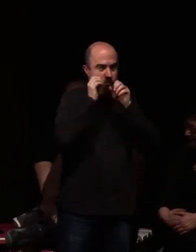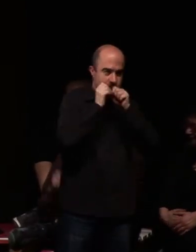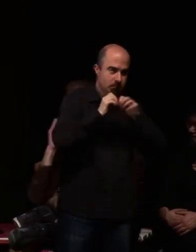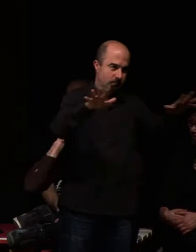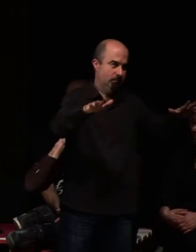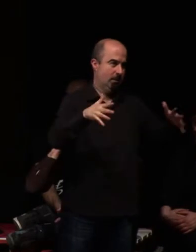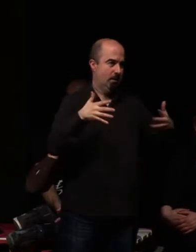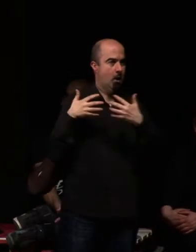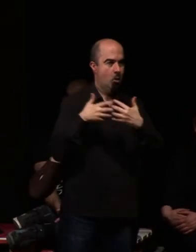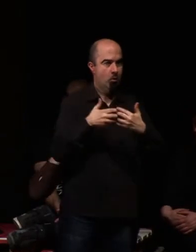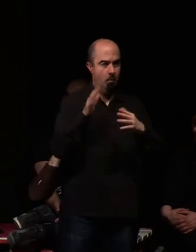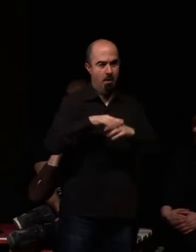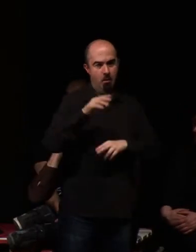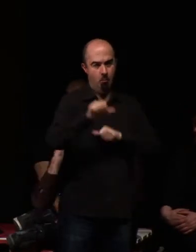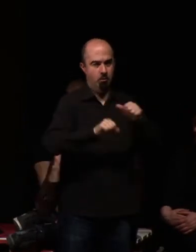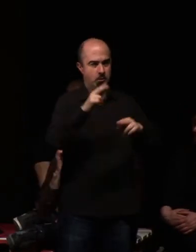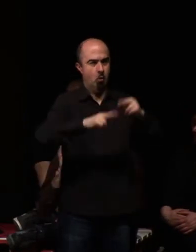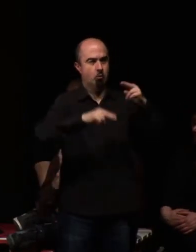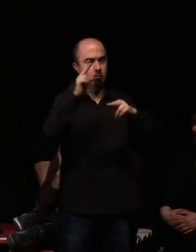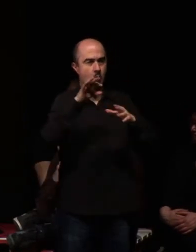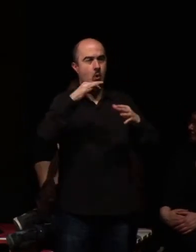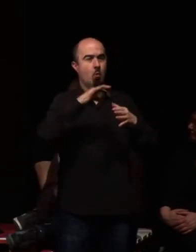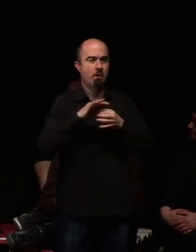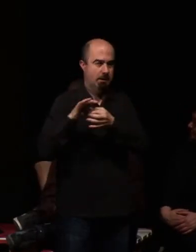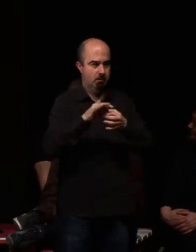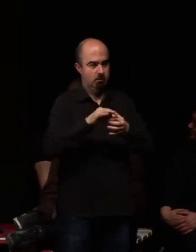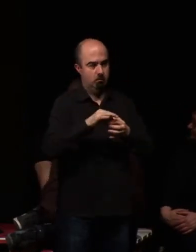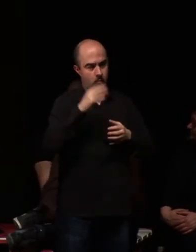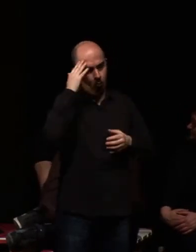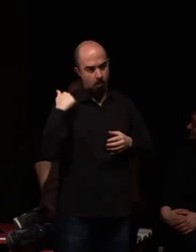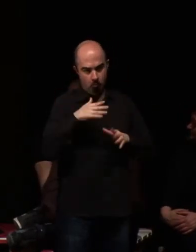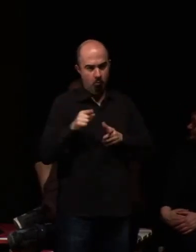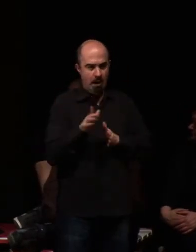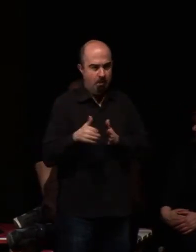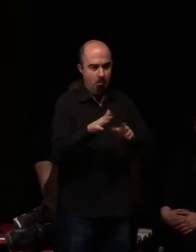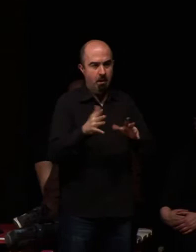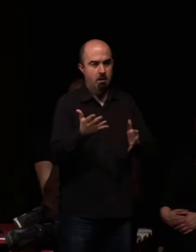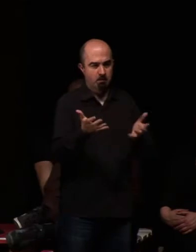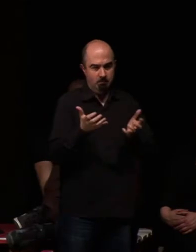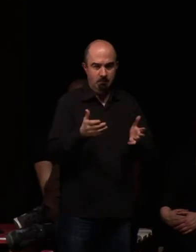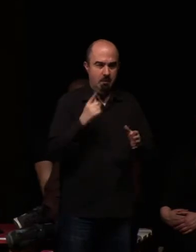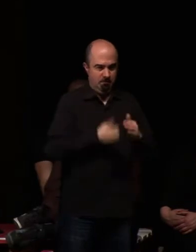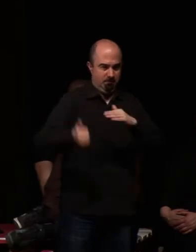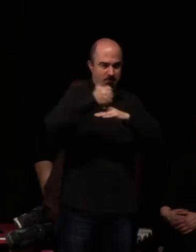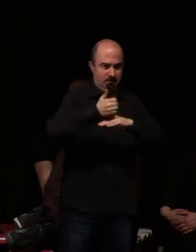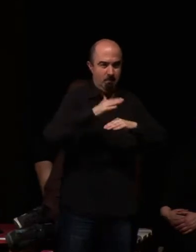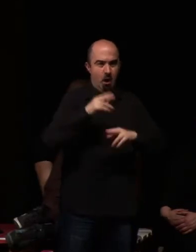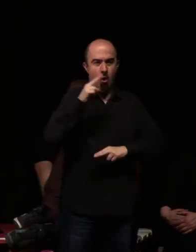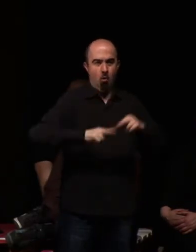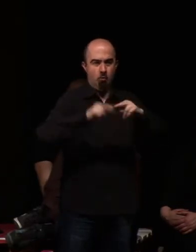en un procés de construcció d'unitat popular, en un camí per guanyar hegemonia i per la